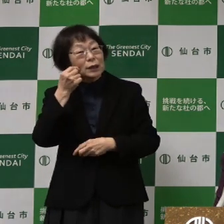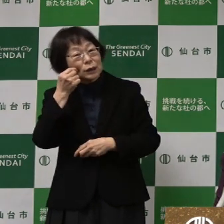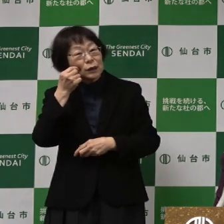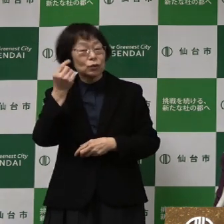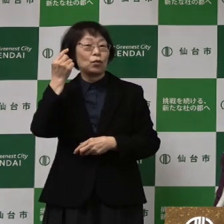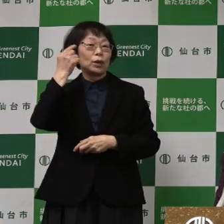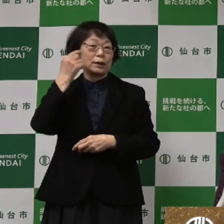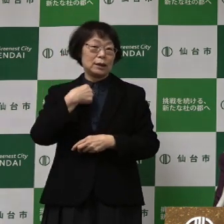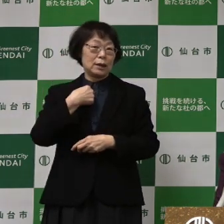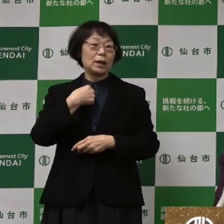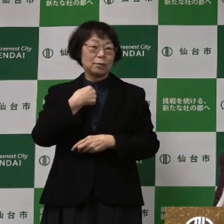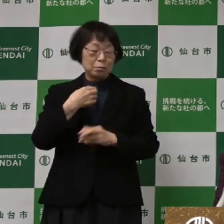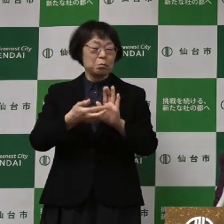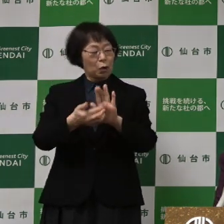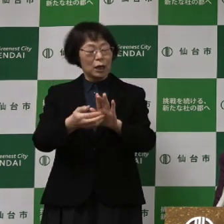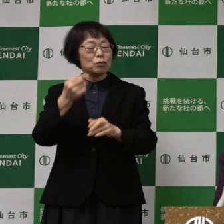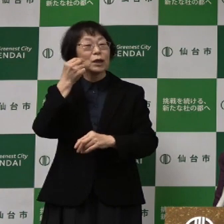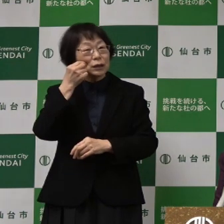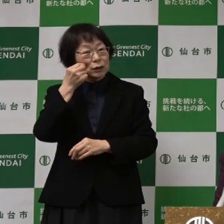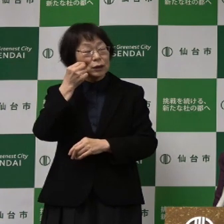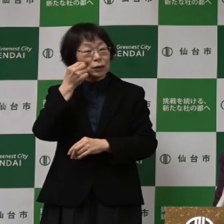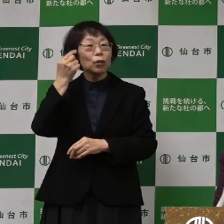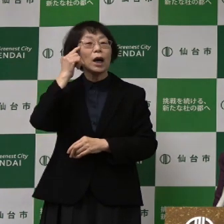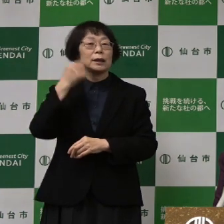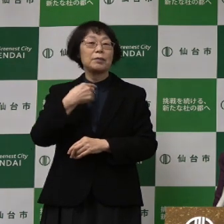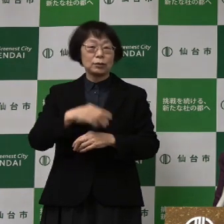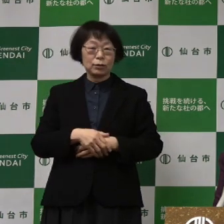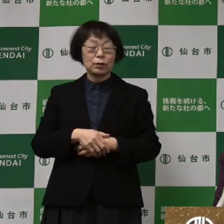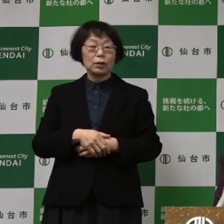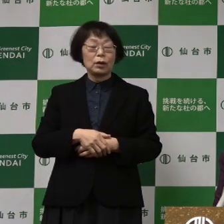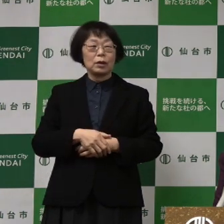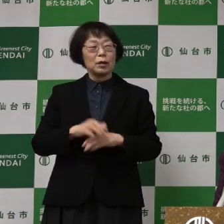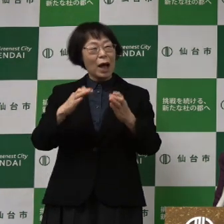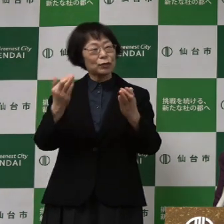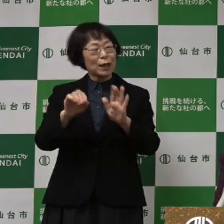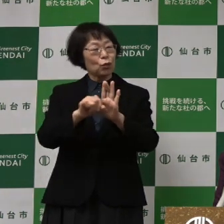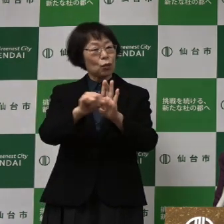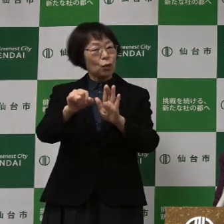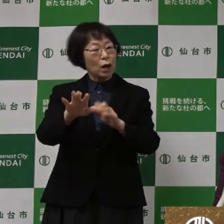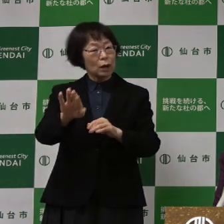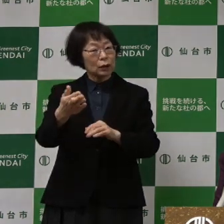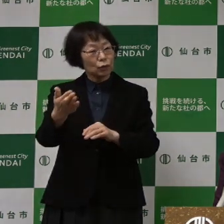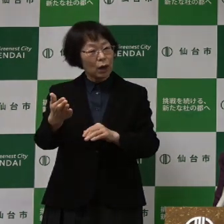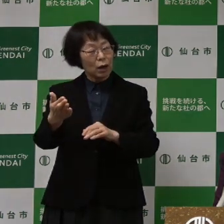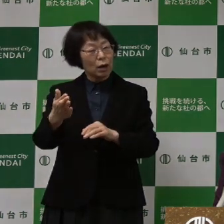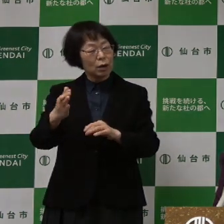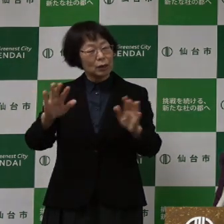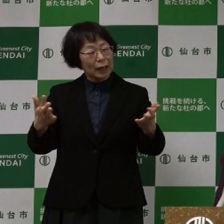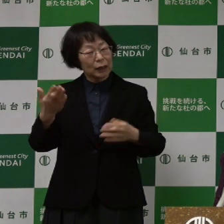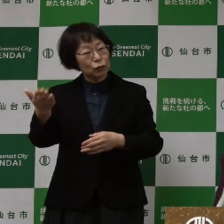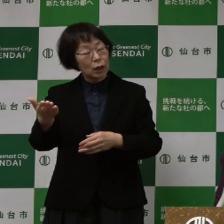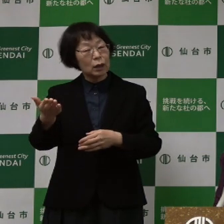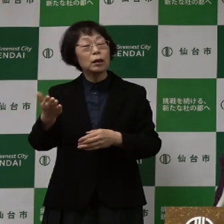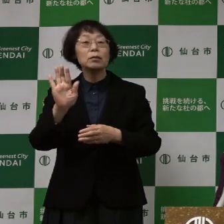ら見ておりますけれども、一定の効果があったのかそうでなかったのか、これはまた